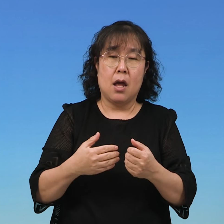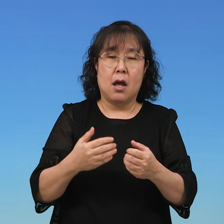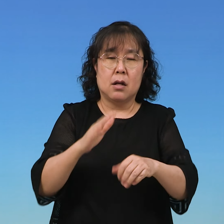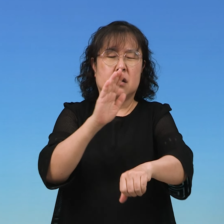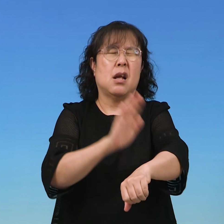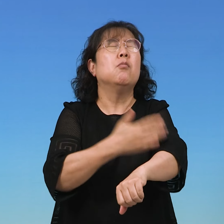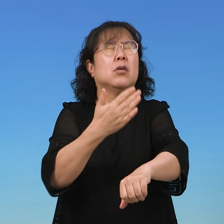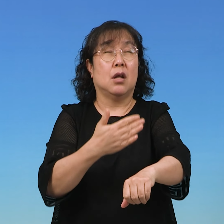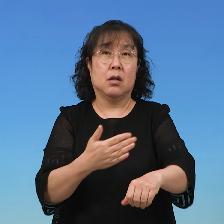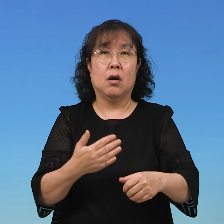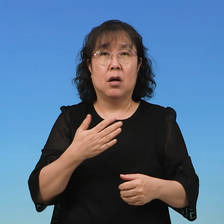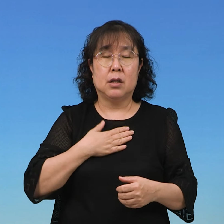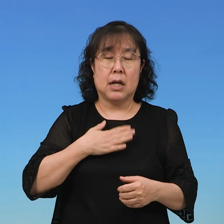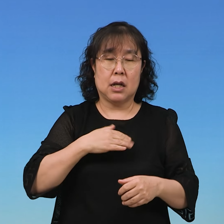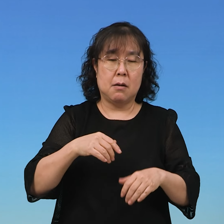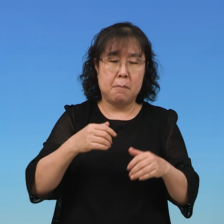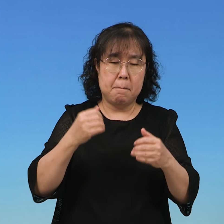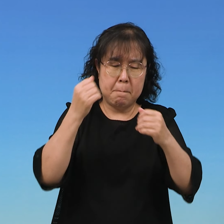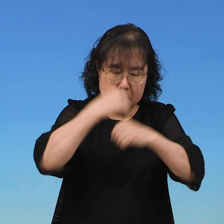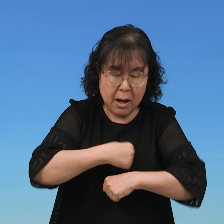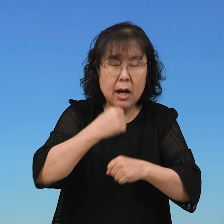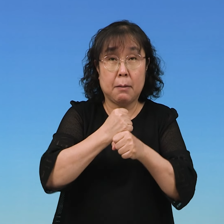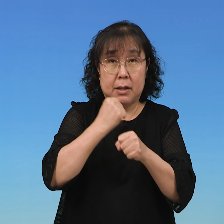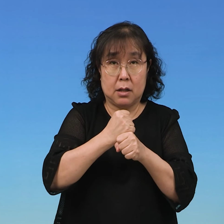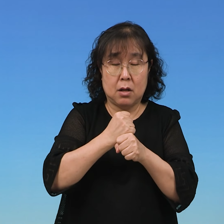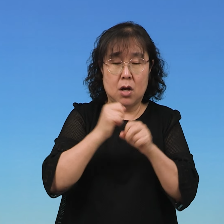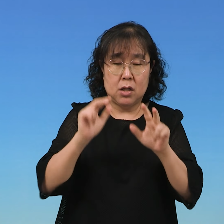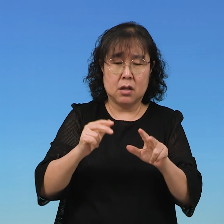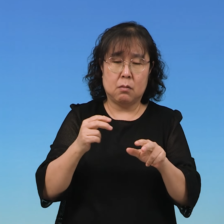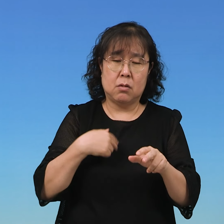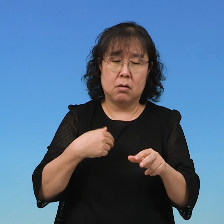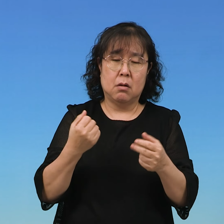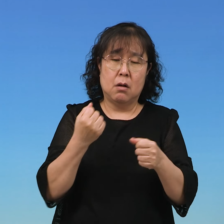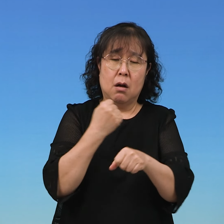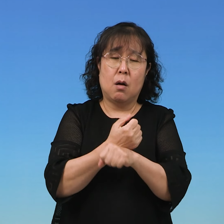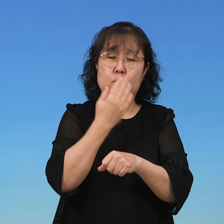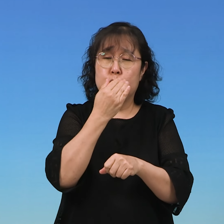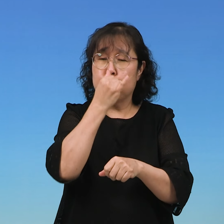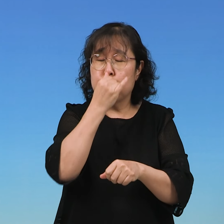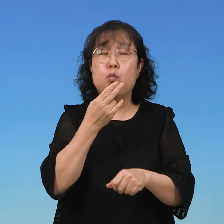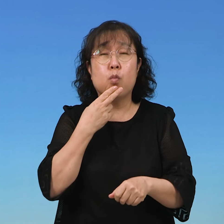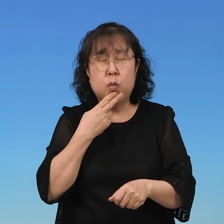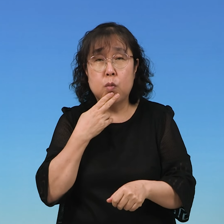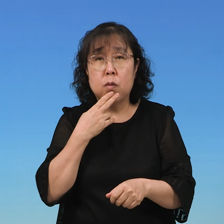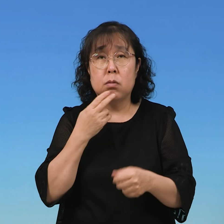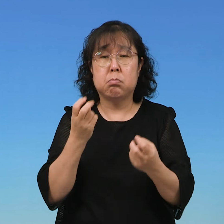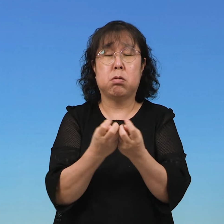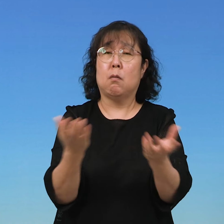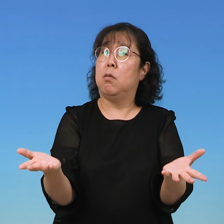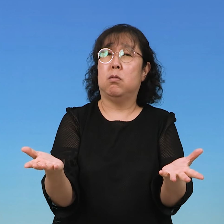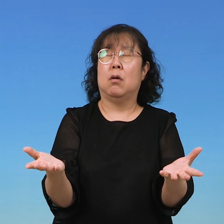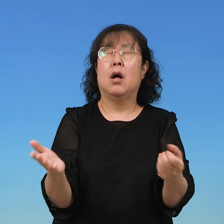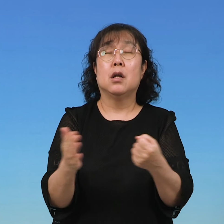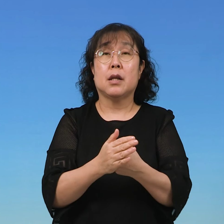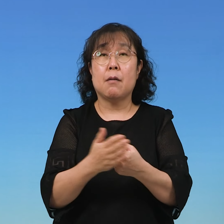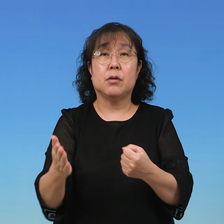갔는데요. 지금 야곱이 아무것도 못해요. 눈 감고 있습니다. 지금 눈 감고